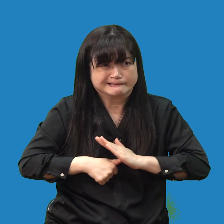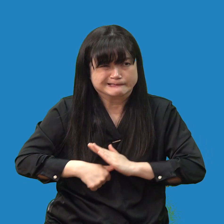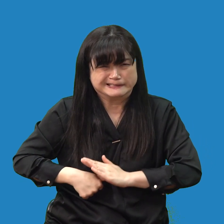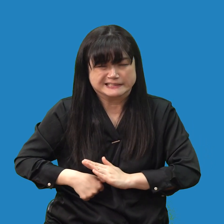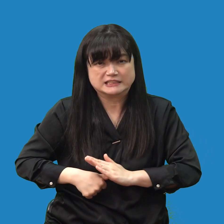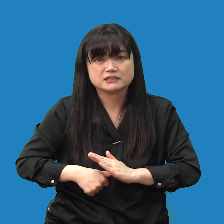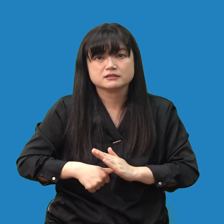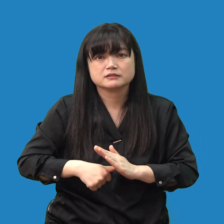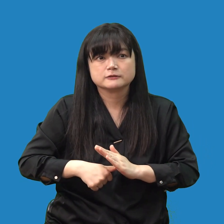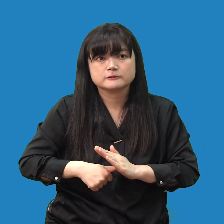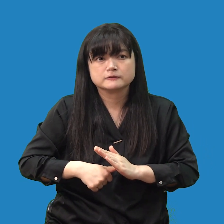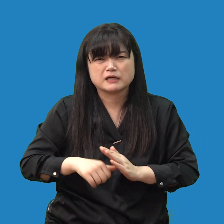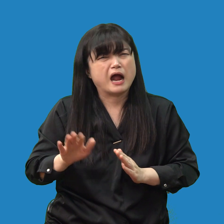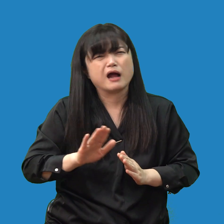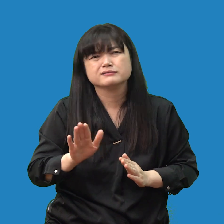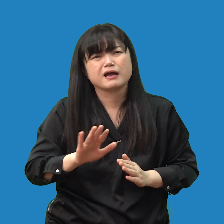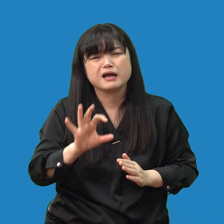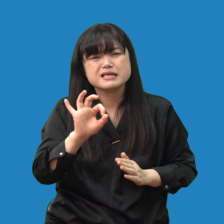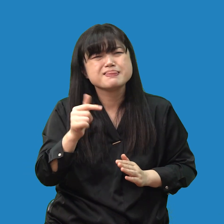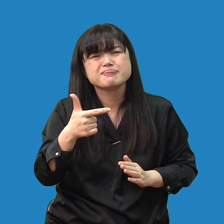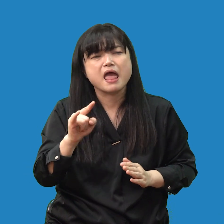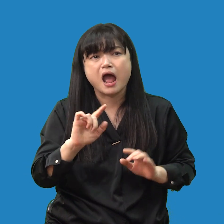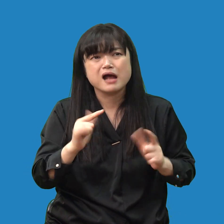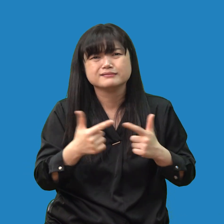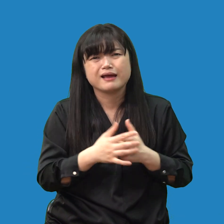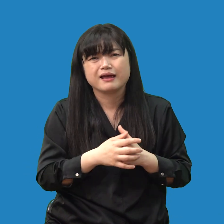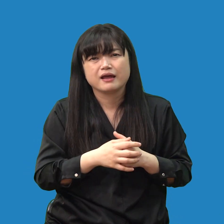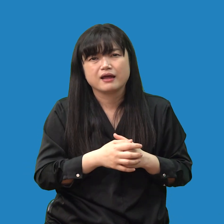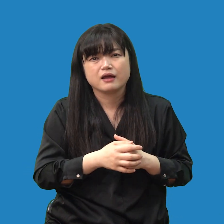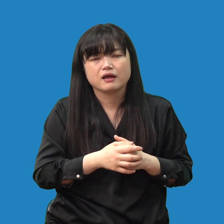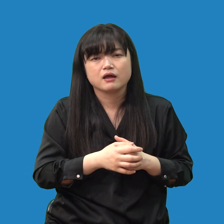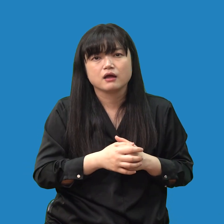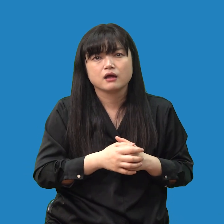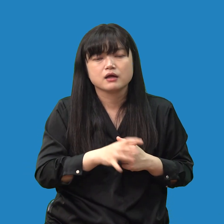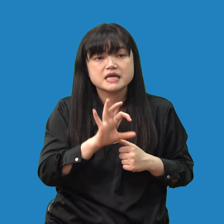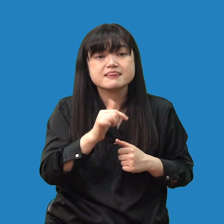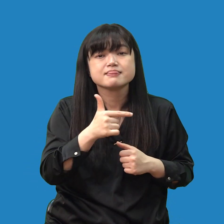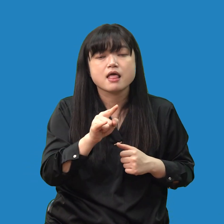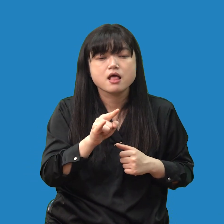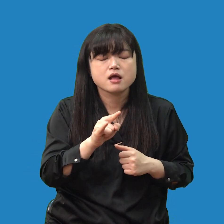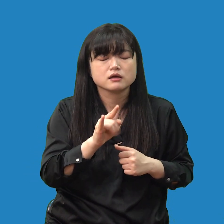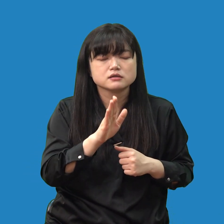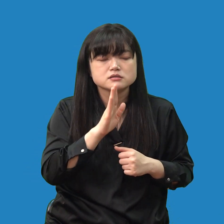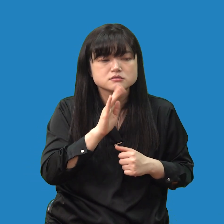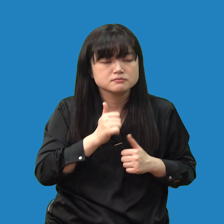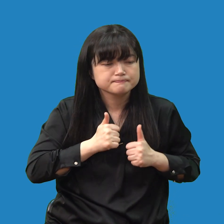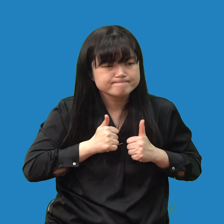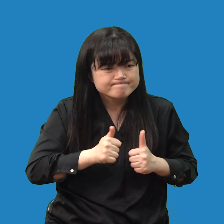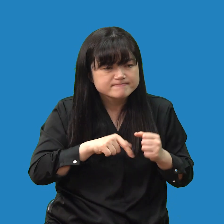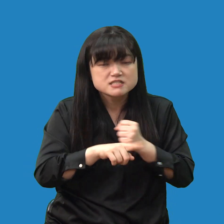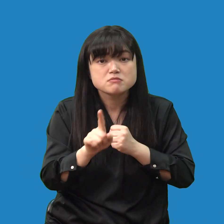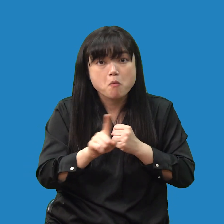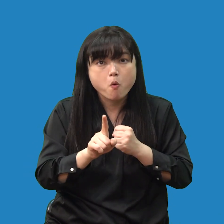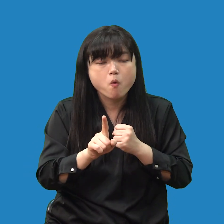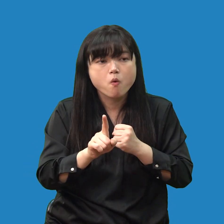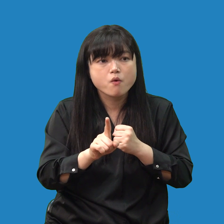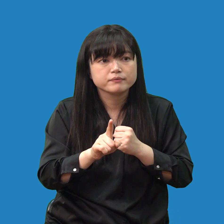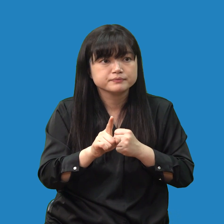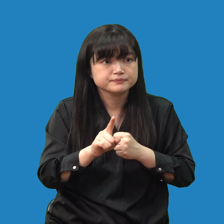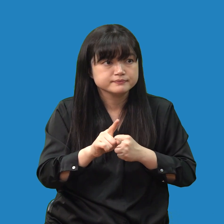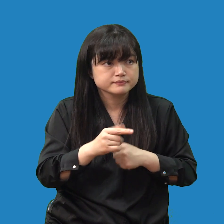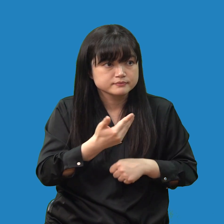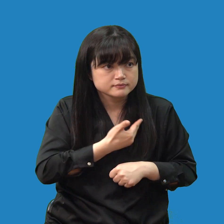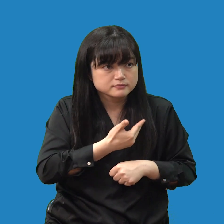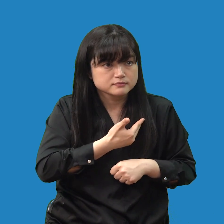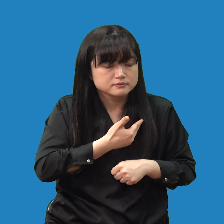이를 악물고 버티는 것, 이걸 인내라고 생각하는데 인내가 그런 면이 있죠. 아닙니다. 근데 인내의 적극적인 것은, 의미는